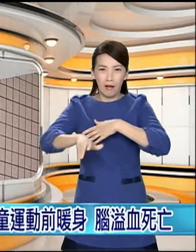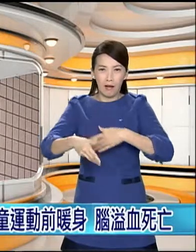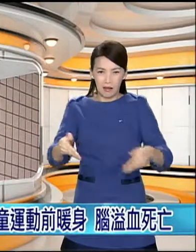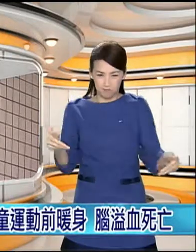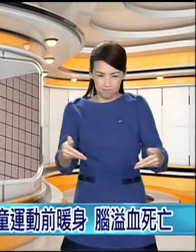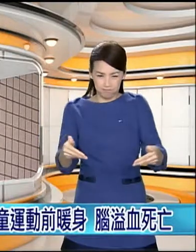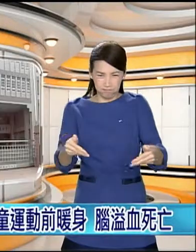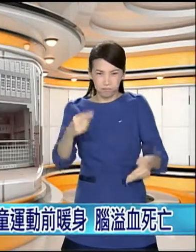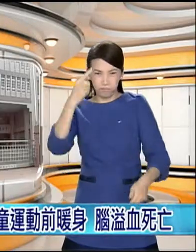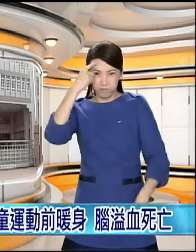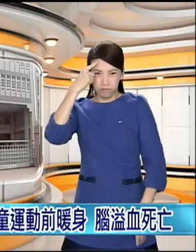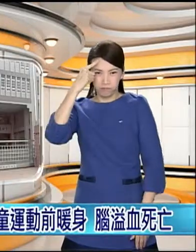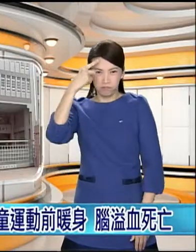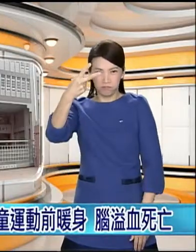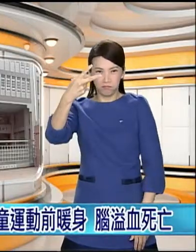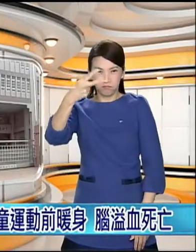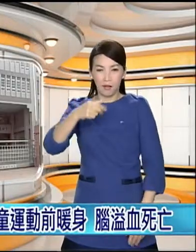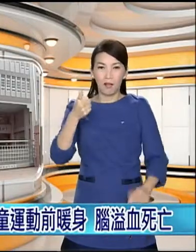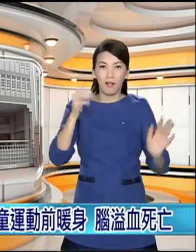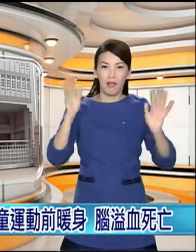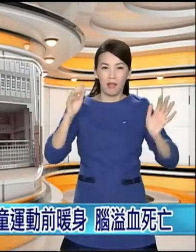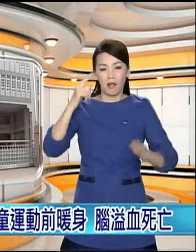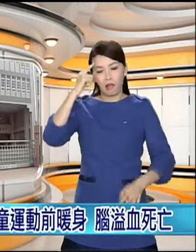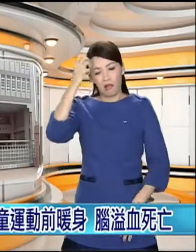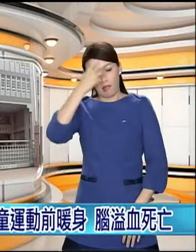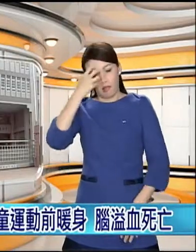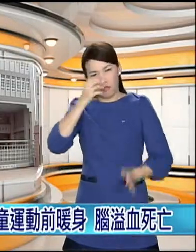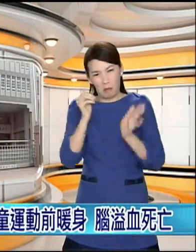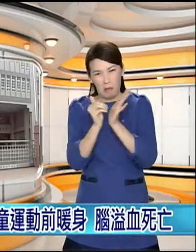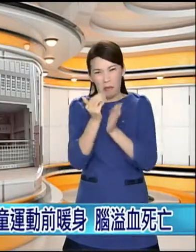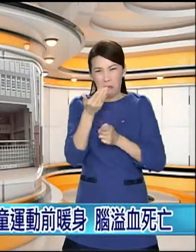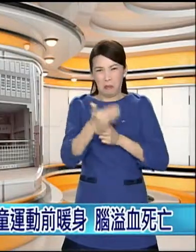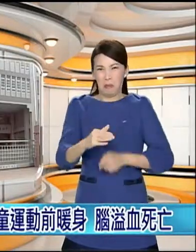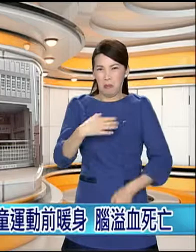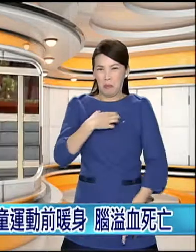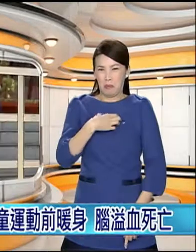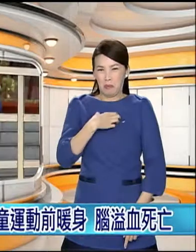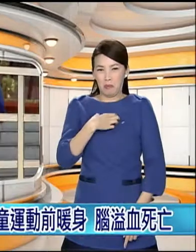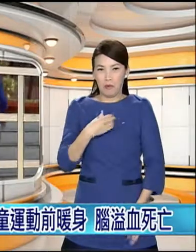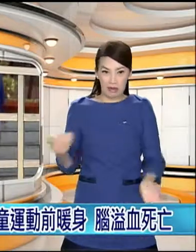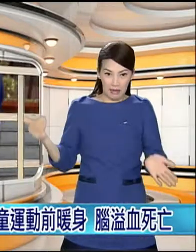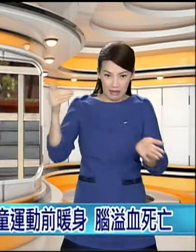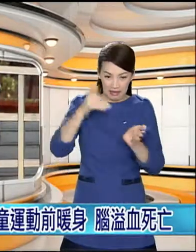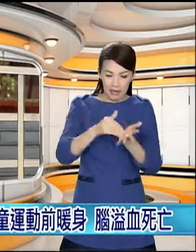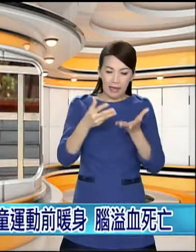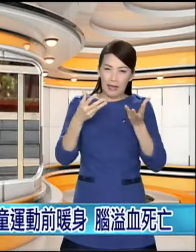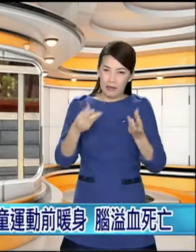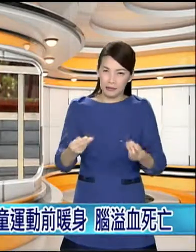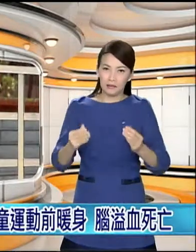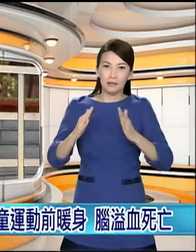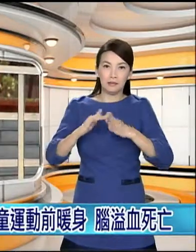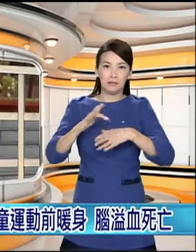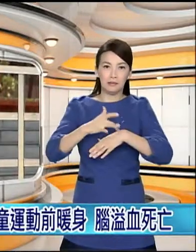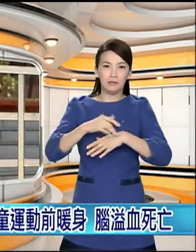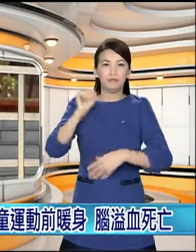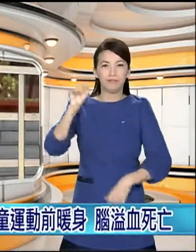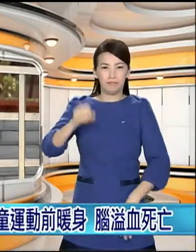过了2天的救治，男童生命征象仍然持续下降，家属最后就放弃了急救。